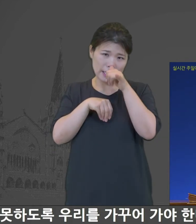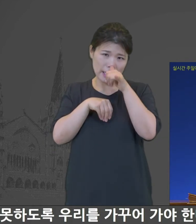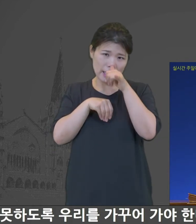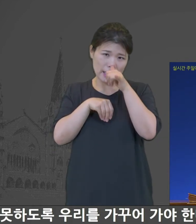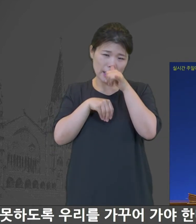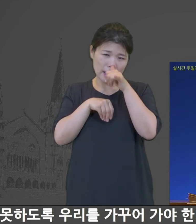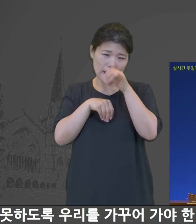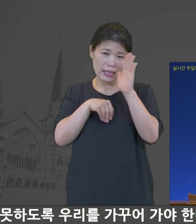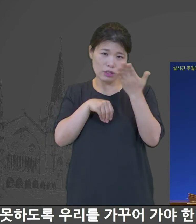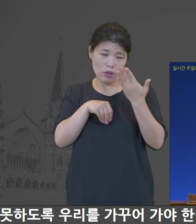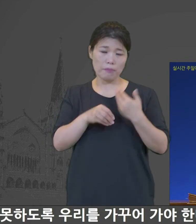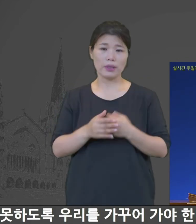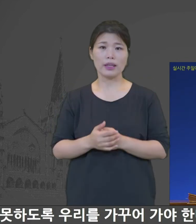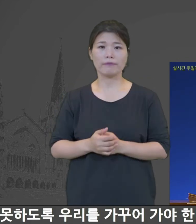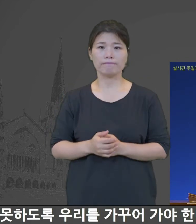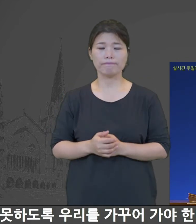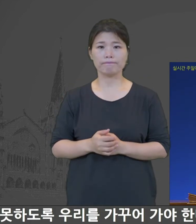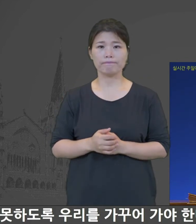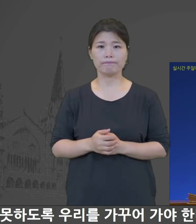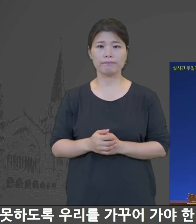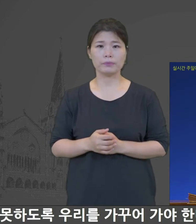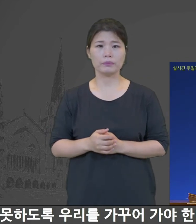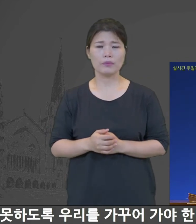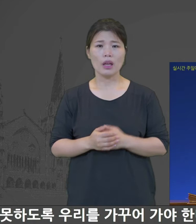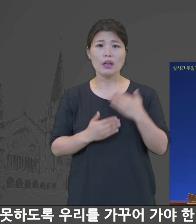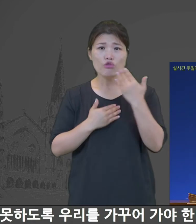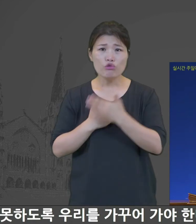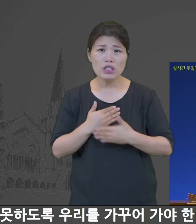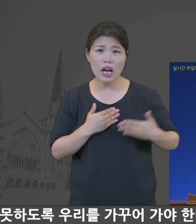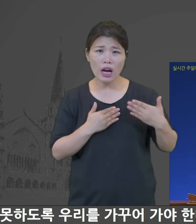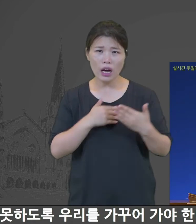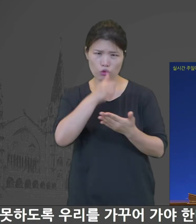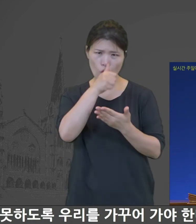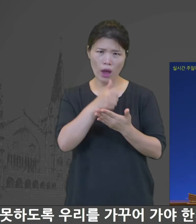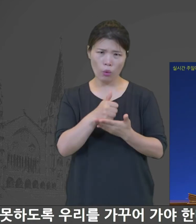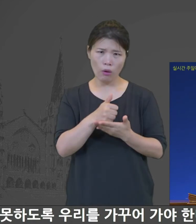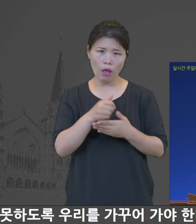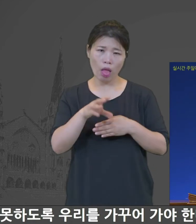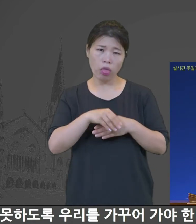겁니다. 이게 육체가 죄로 물들면은요,